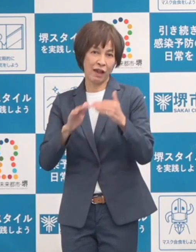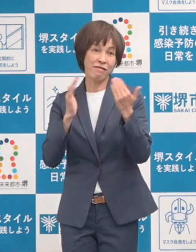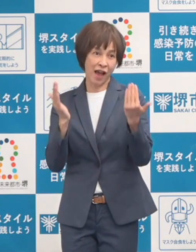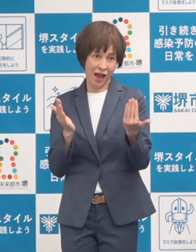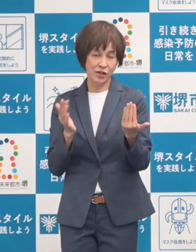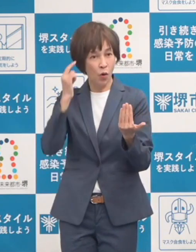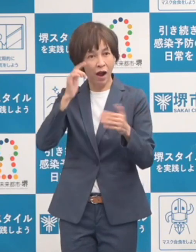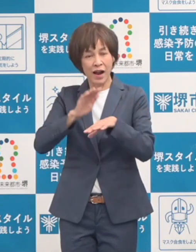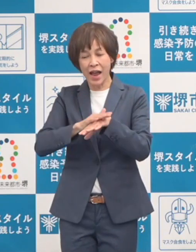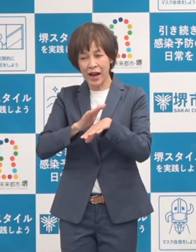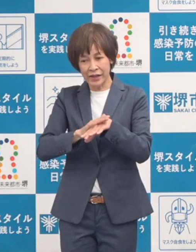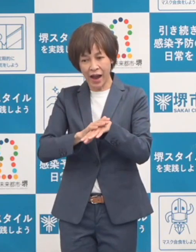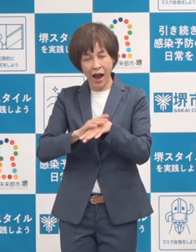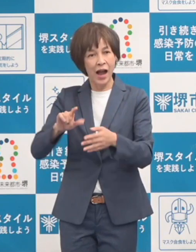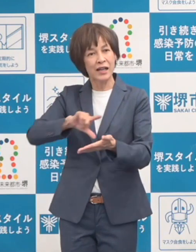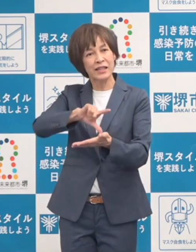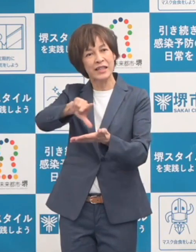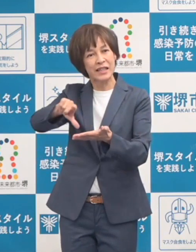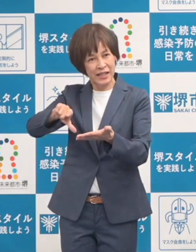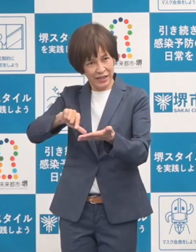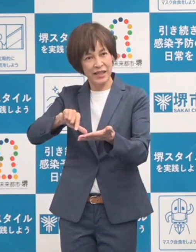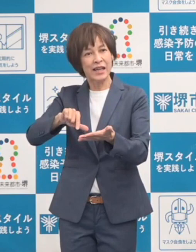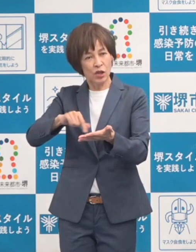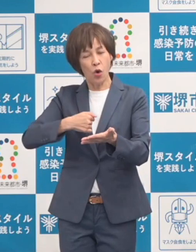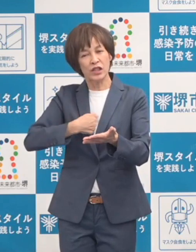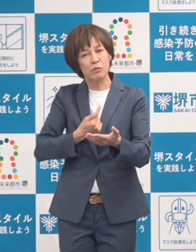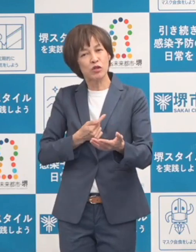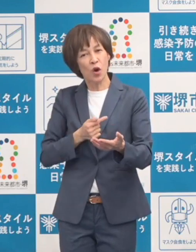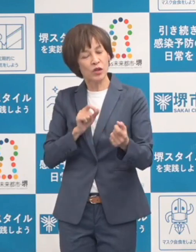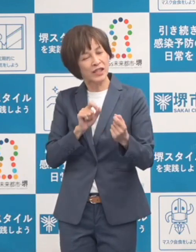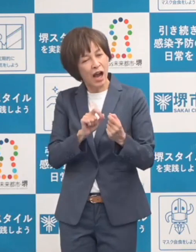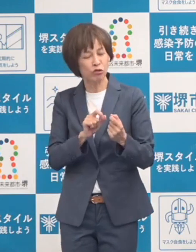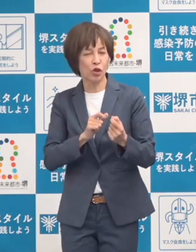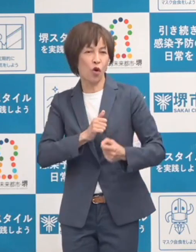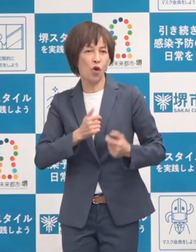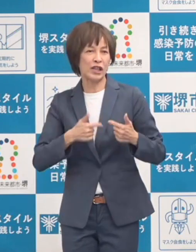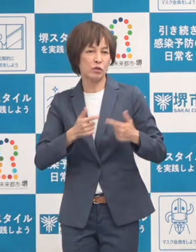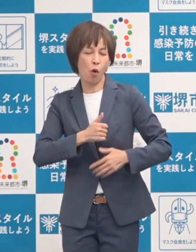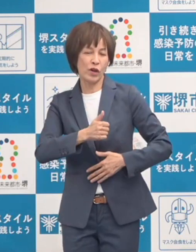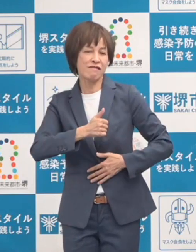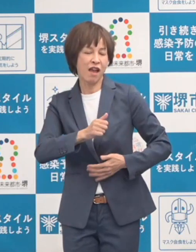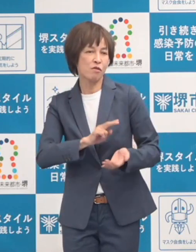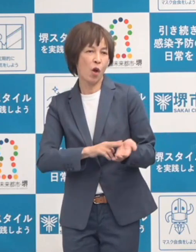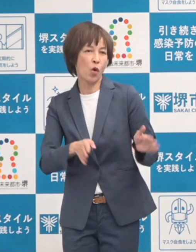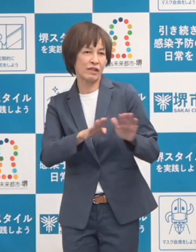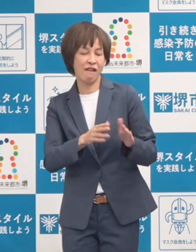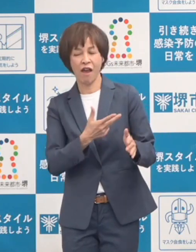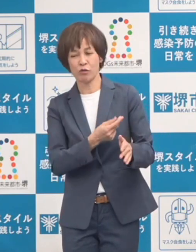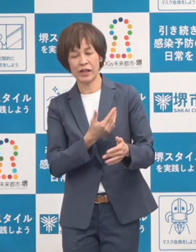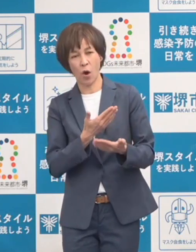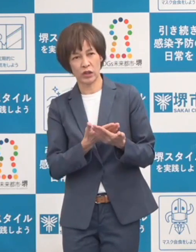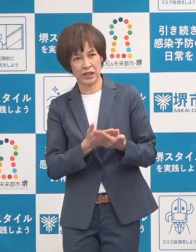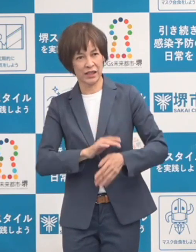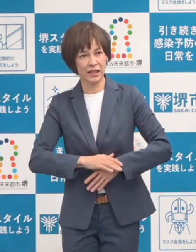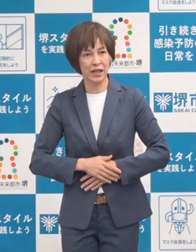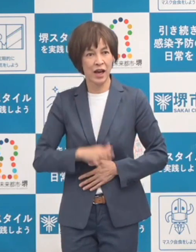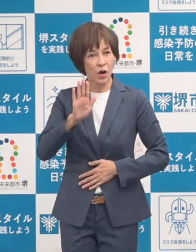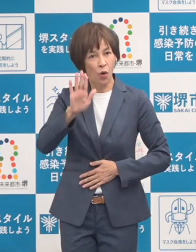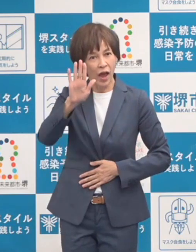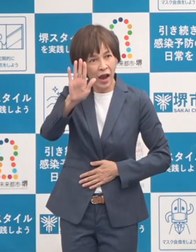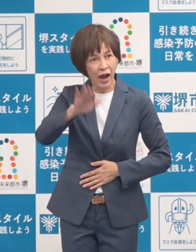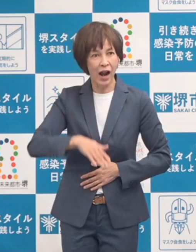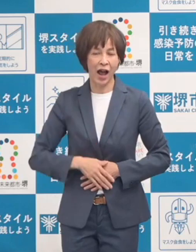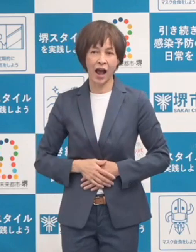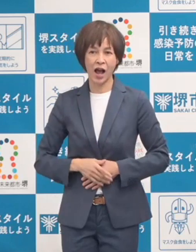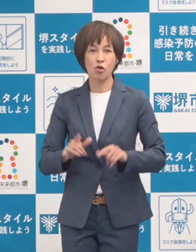の個別接種会場で受けていただきたいという思いがございますので、今こういう形にしておりますが、またこれからどんどん例え